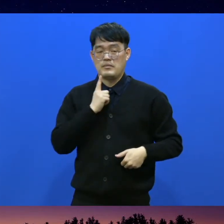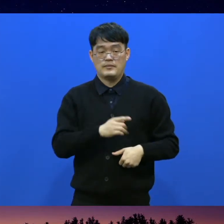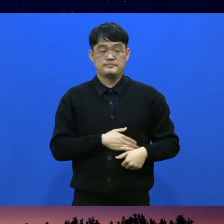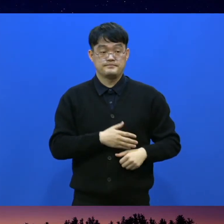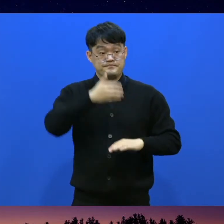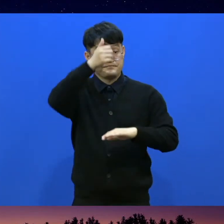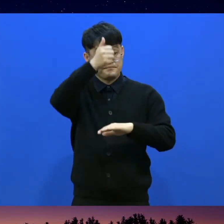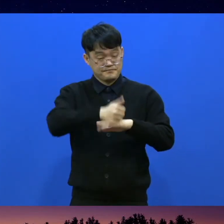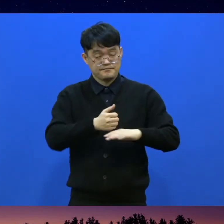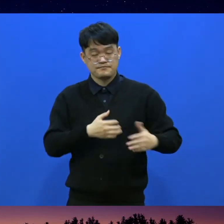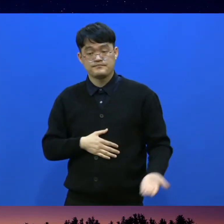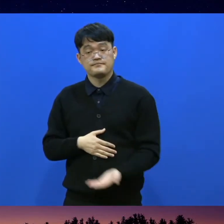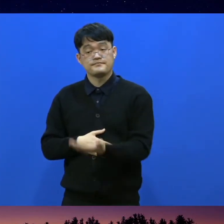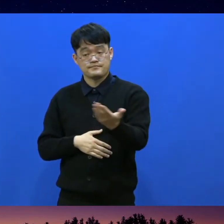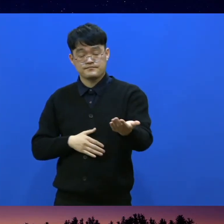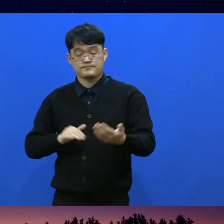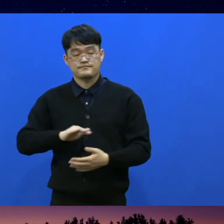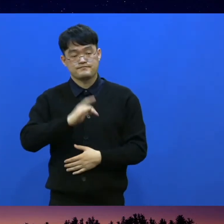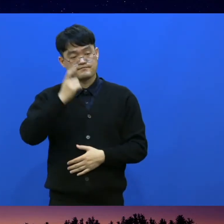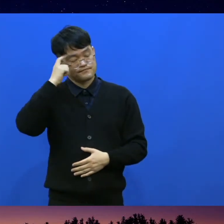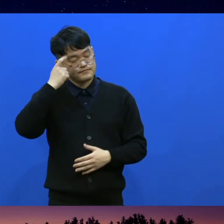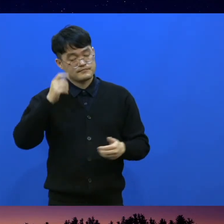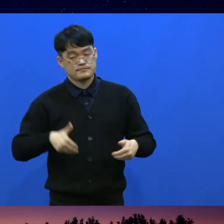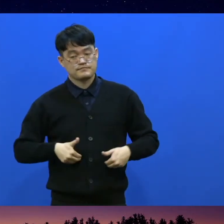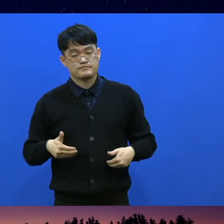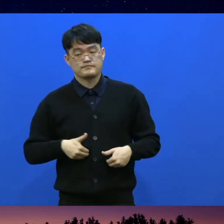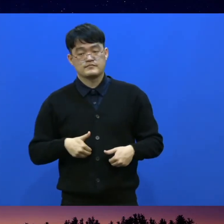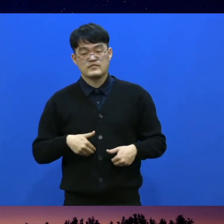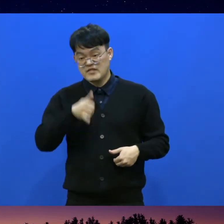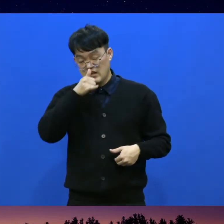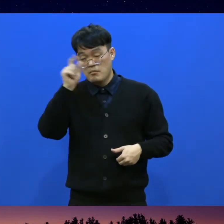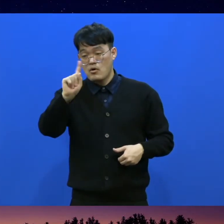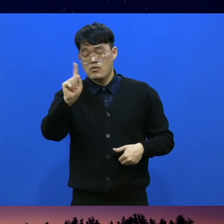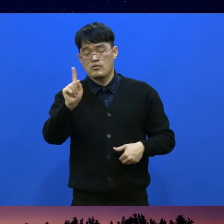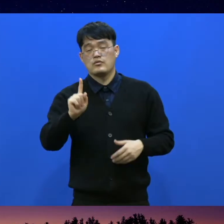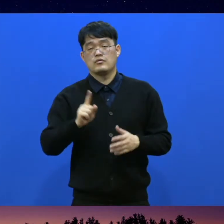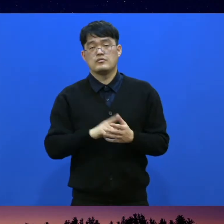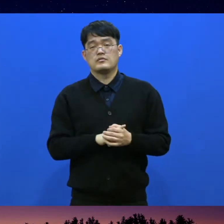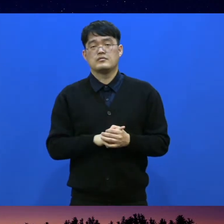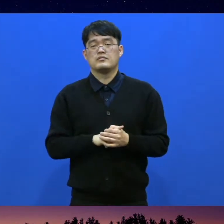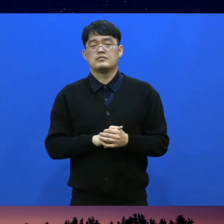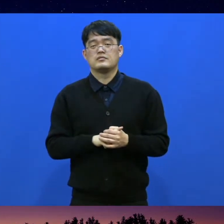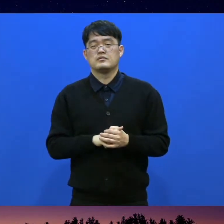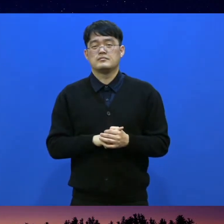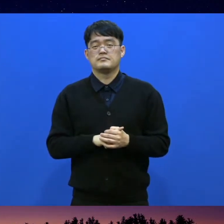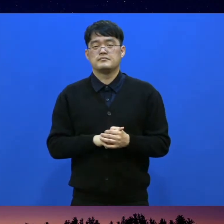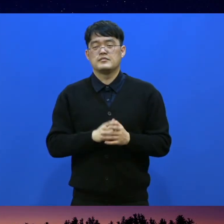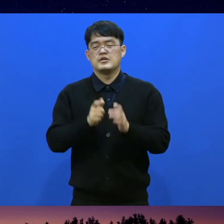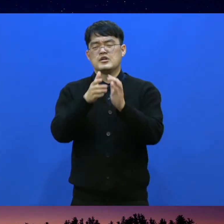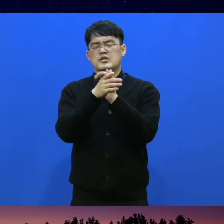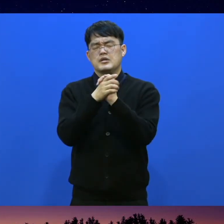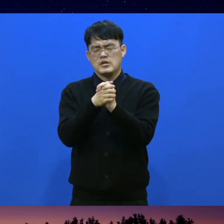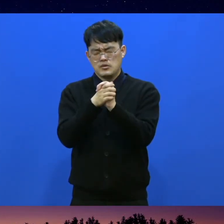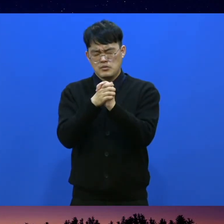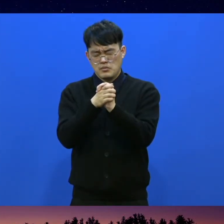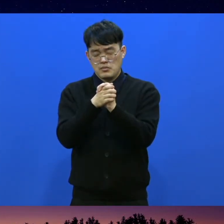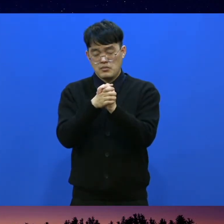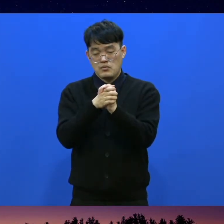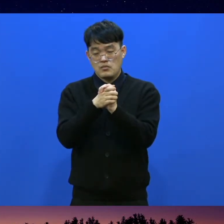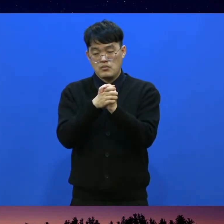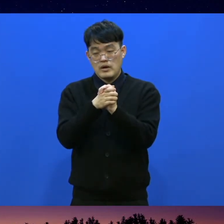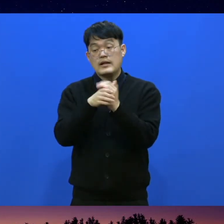자, 마지막으로 여러분, 또 우리가 생각할 것은 뭐냐면 중요한 것은 그런 기도 속에서 우리가 바른 기도를 해야